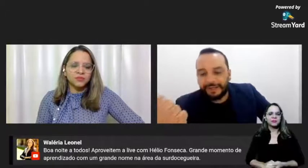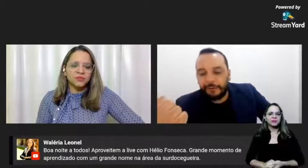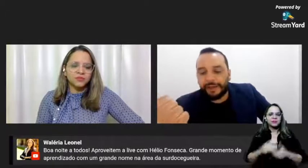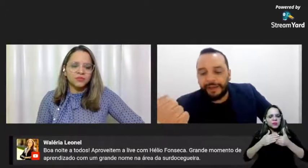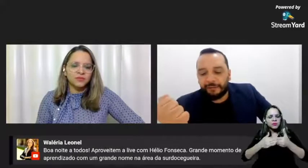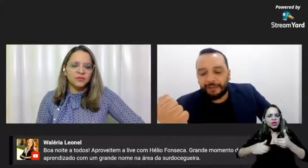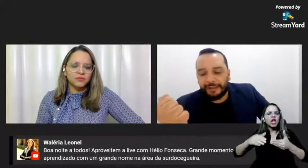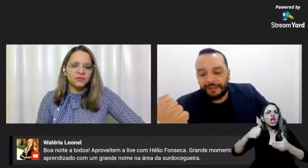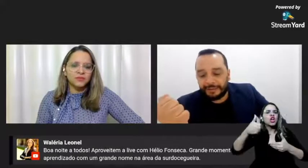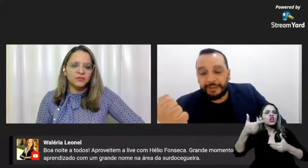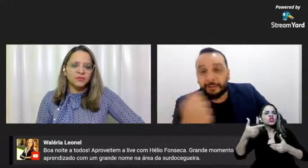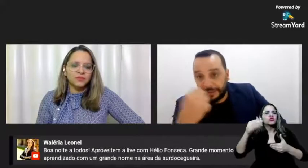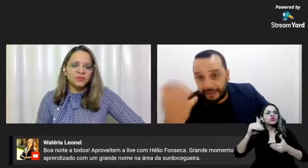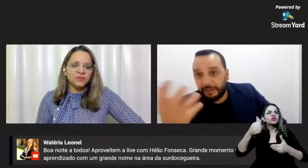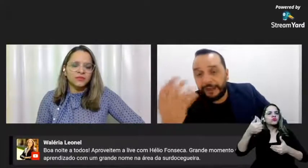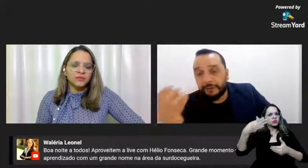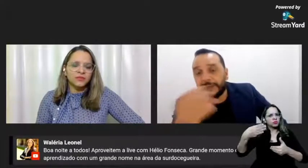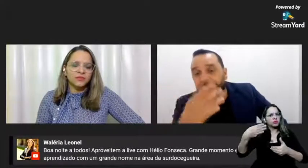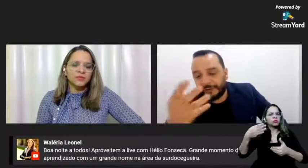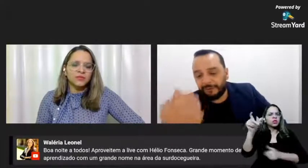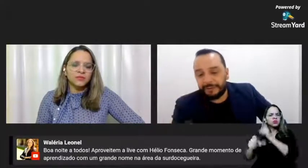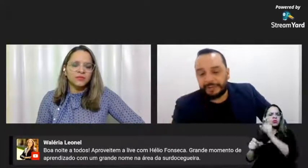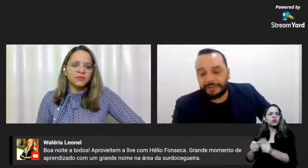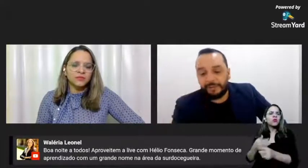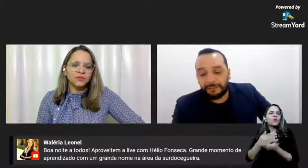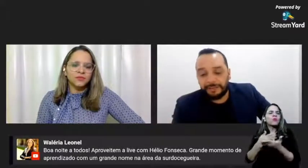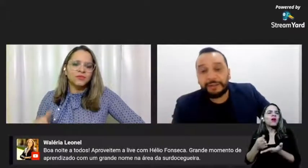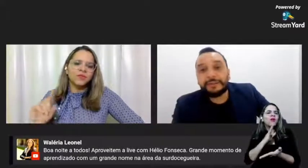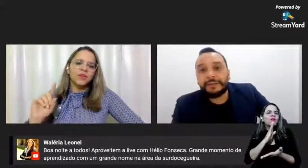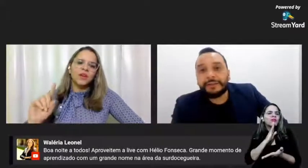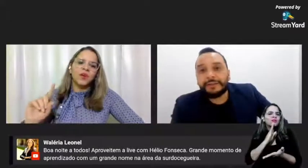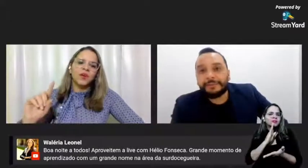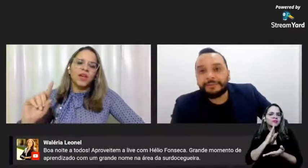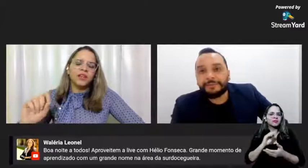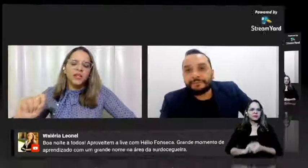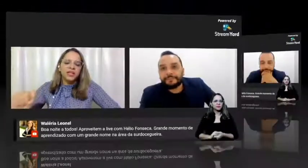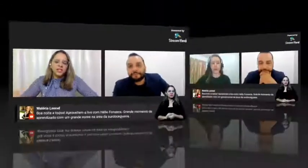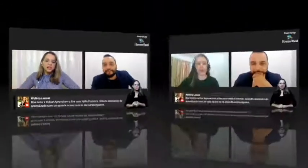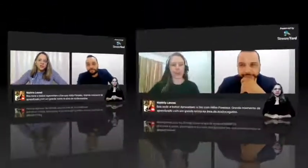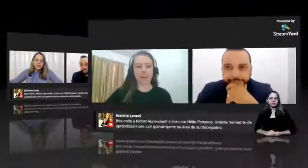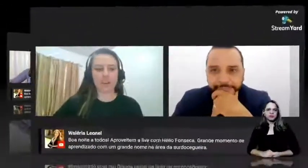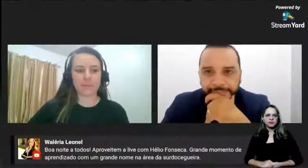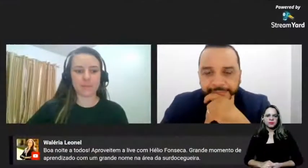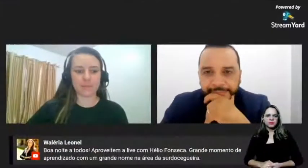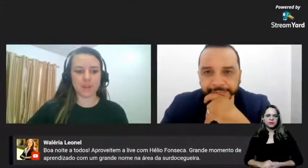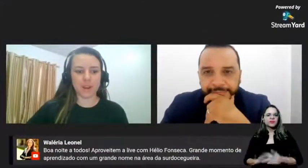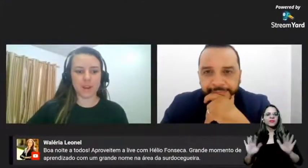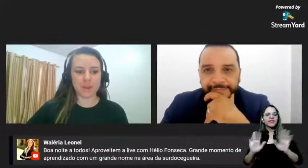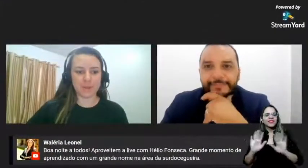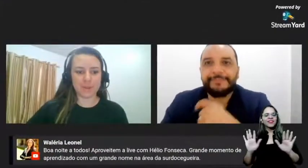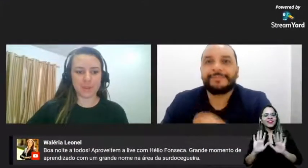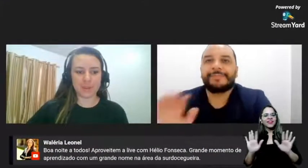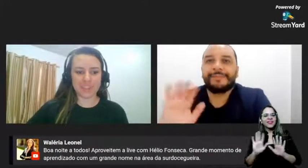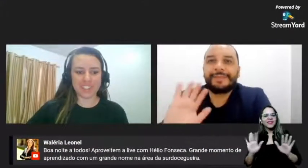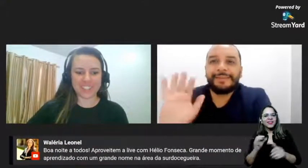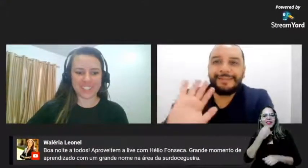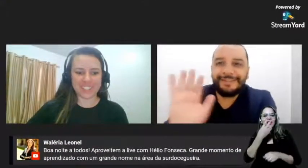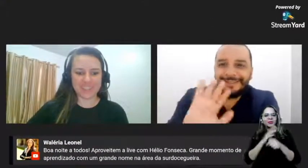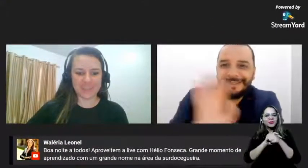começaram a entender o que é comunicação, começaram a conhecer a comunicação áptica. Ô, Hélio. Oi, olá, pessoal, boa